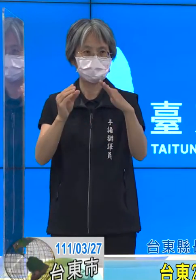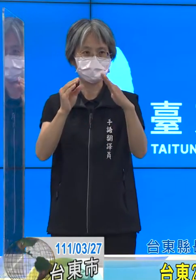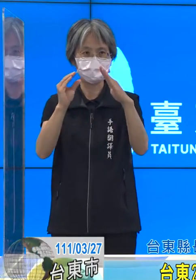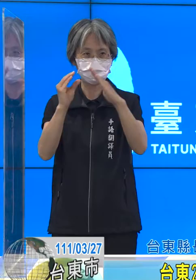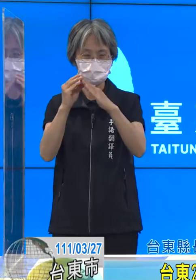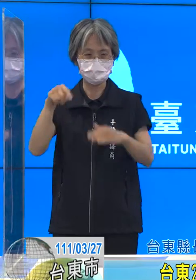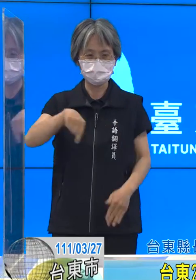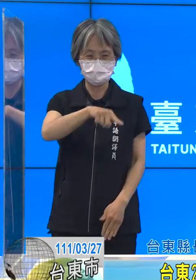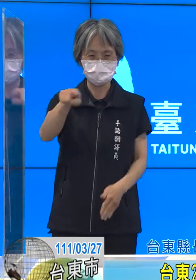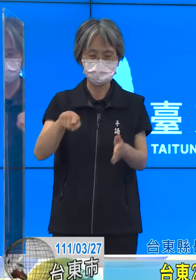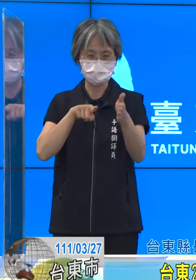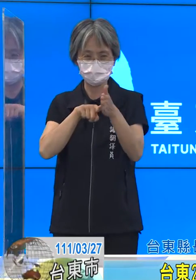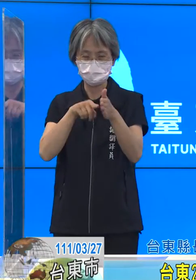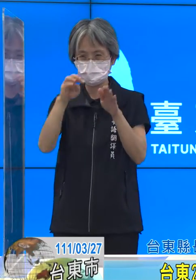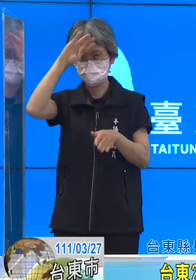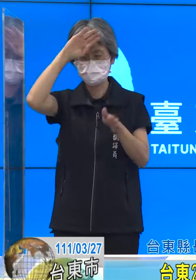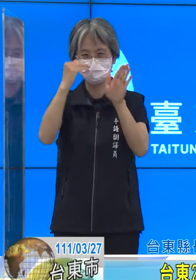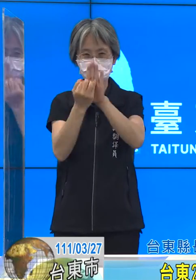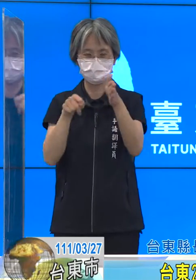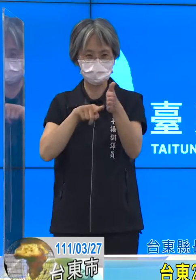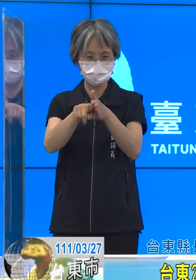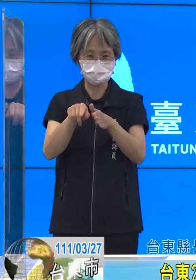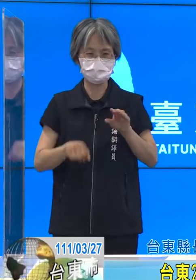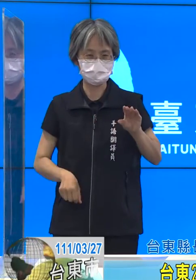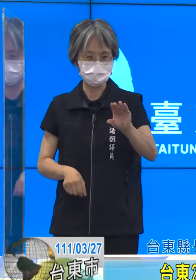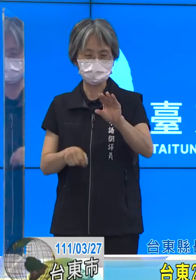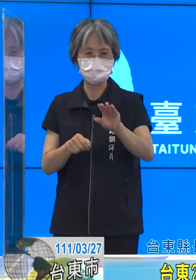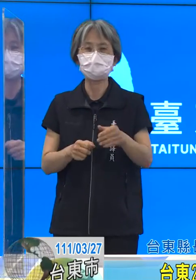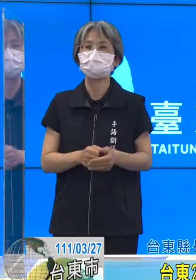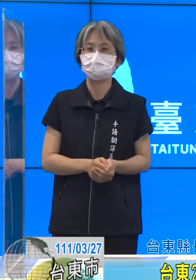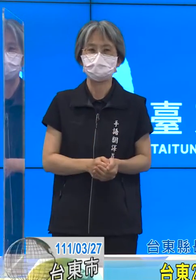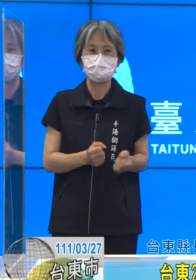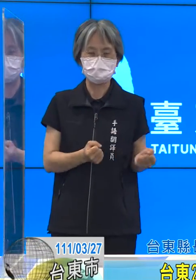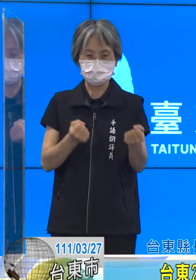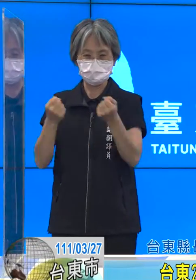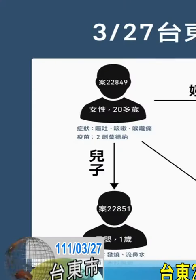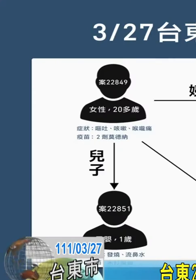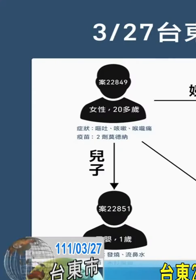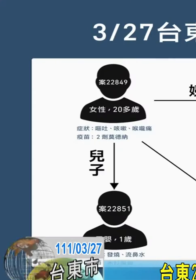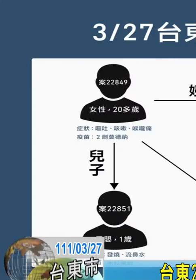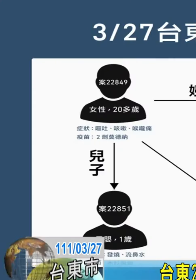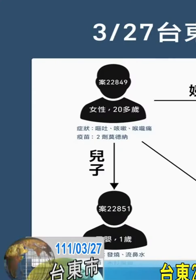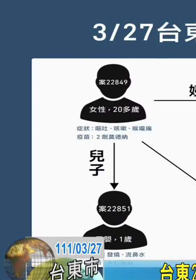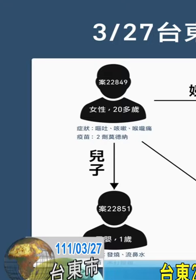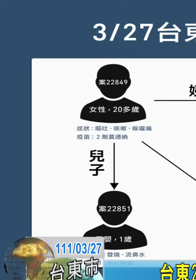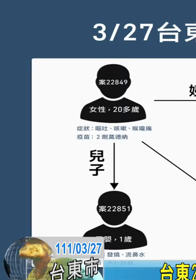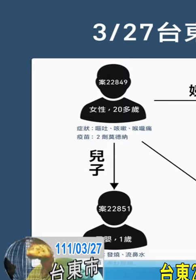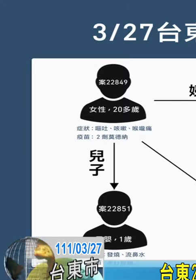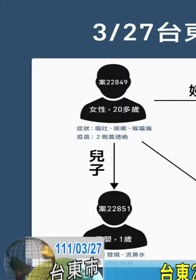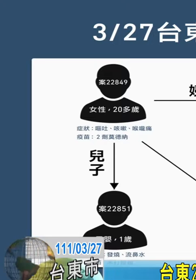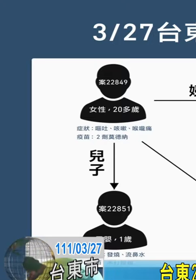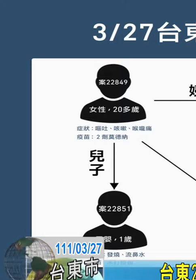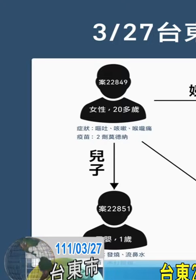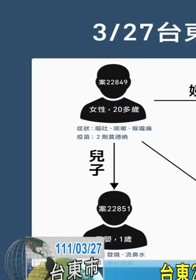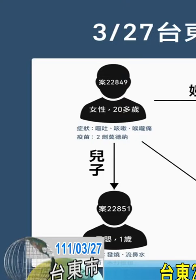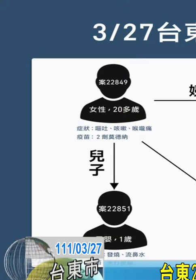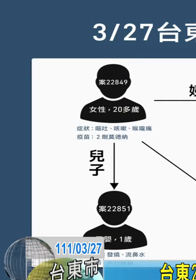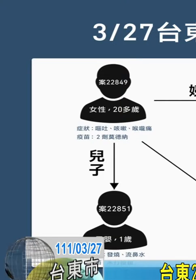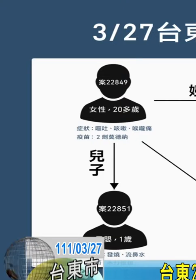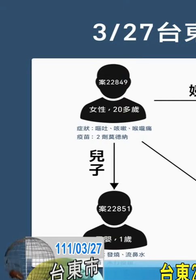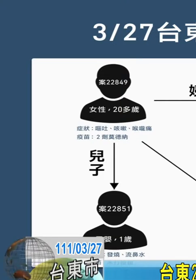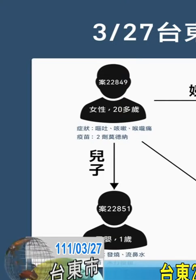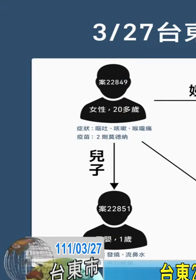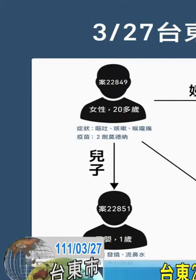防疫专车来接送确诊的民众。卫生局并彻夜